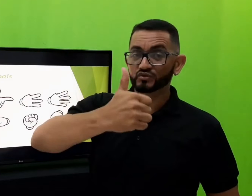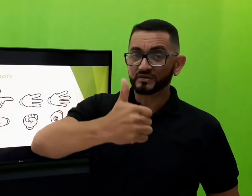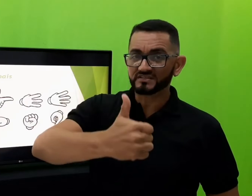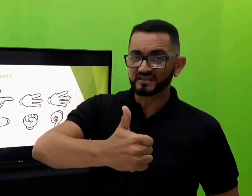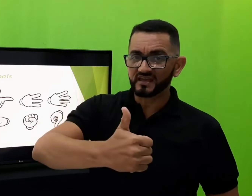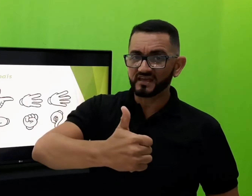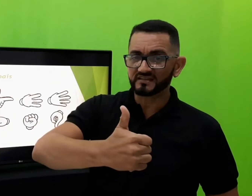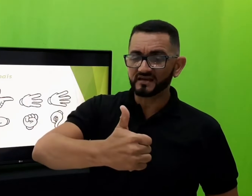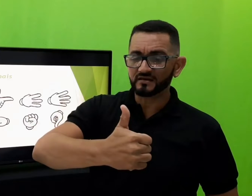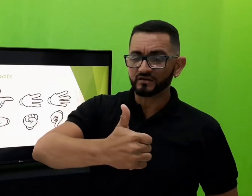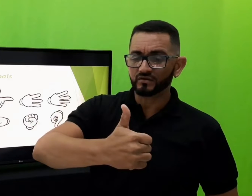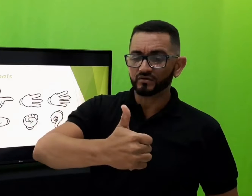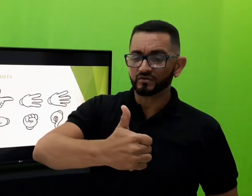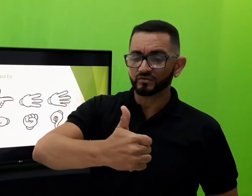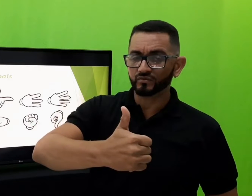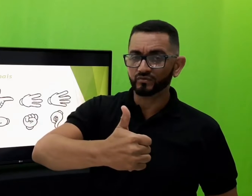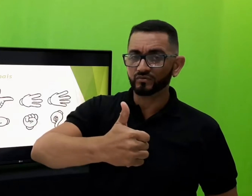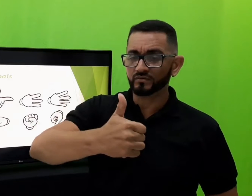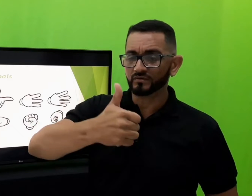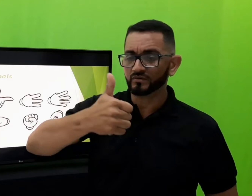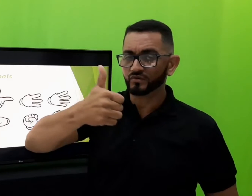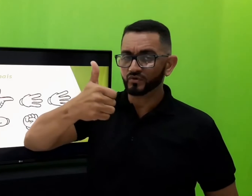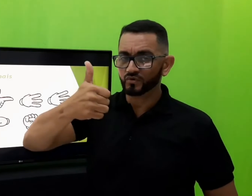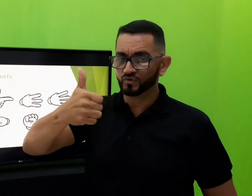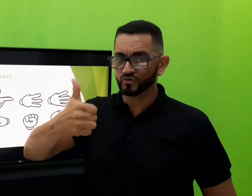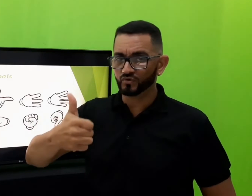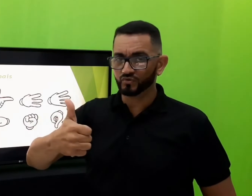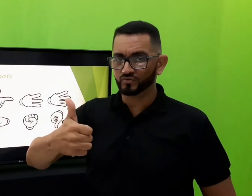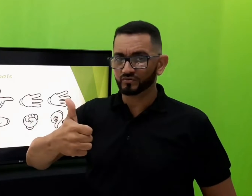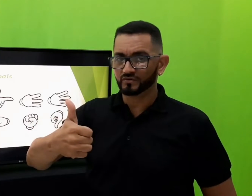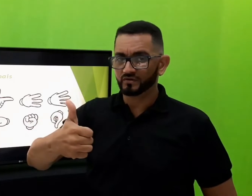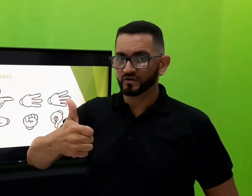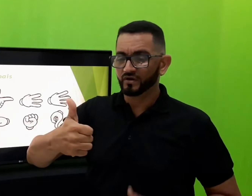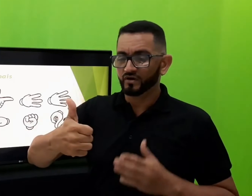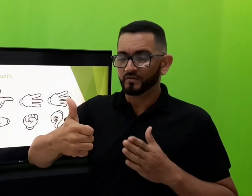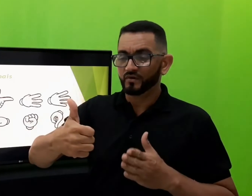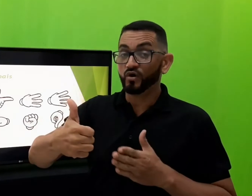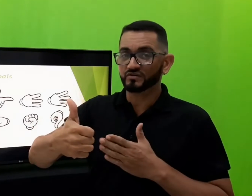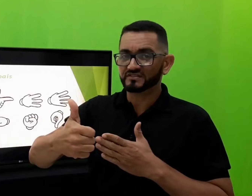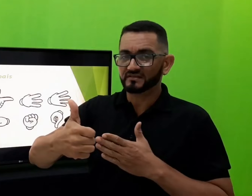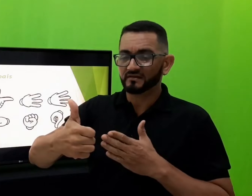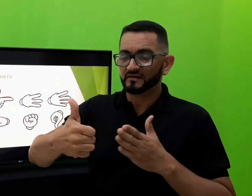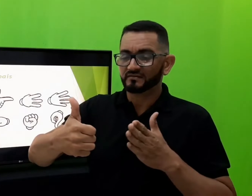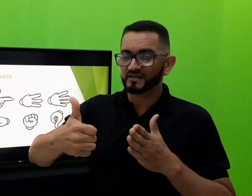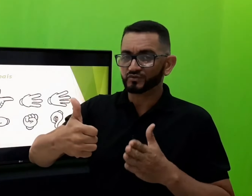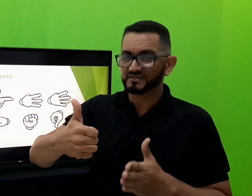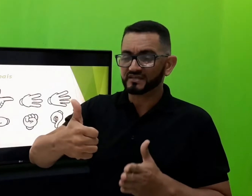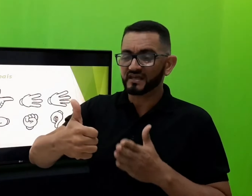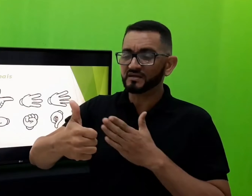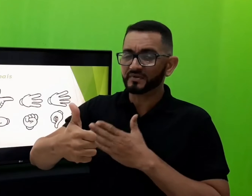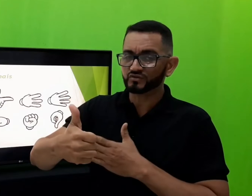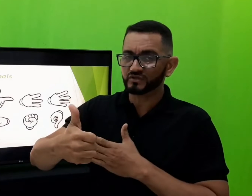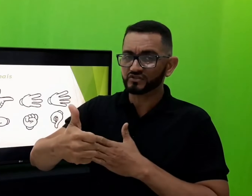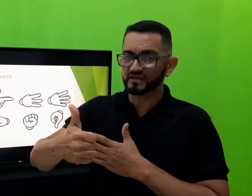sua esquerda, 1, 1. 11. Da sua esquerda para a sua